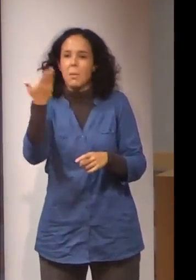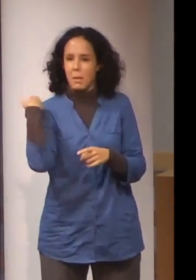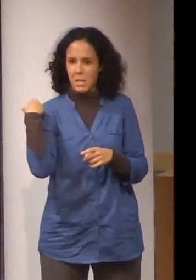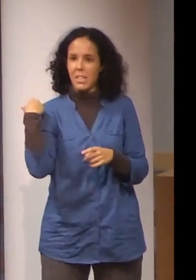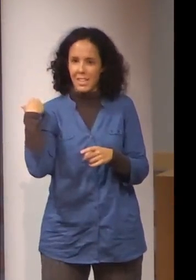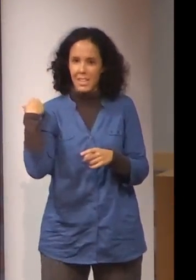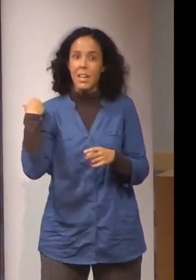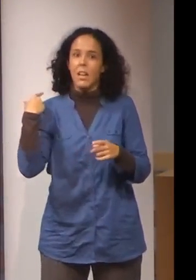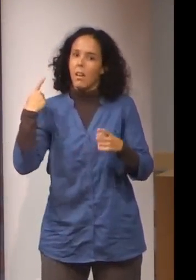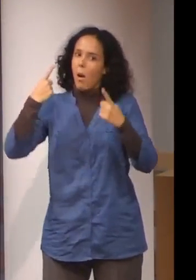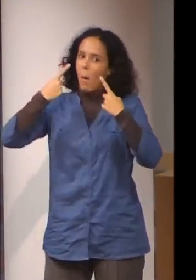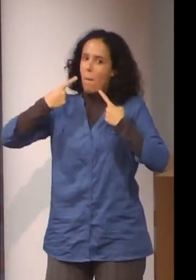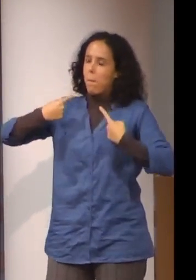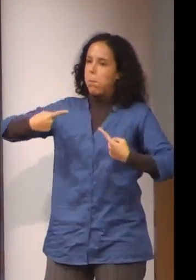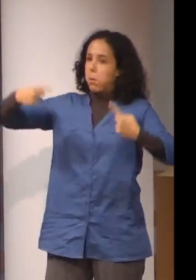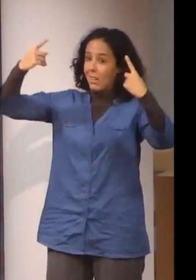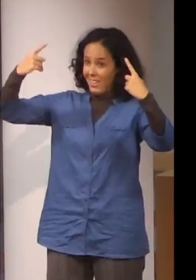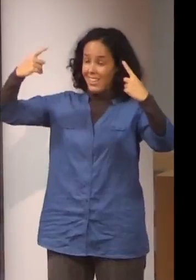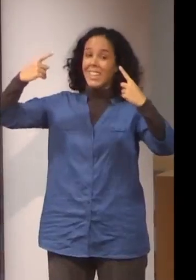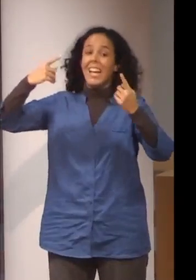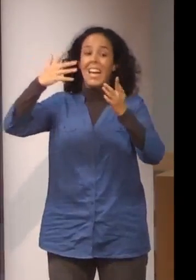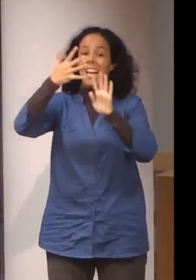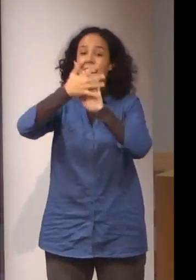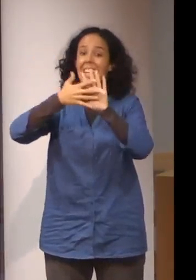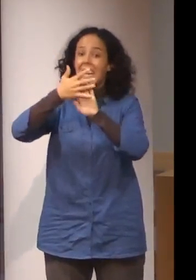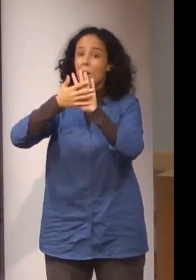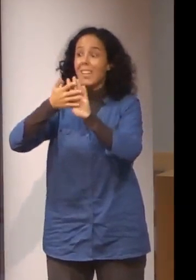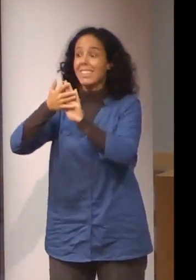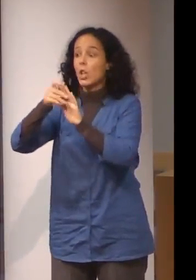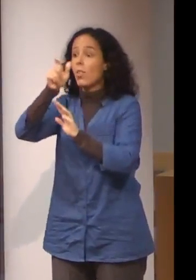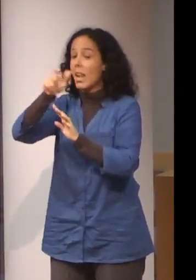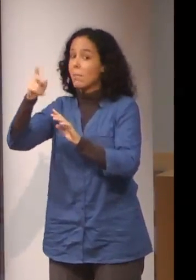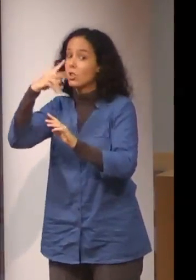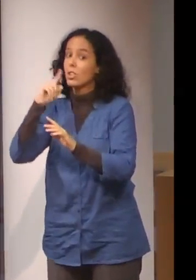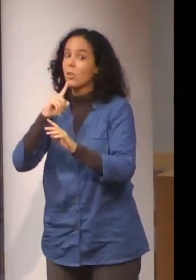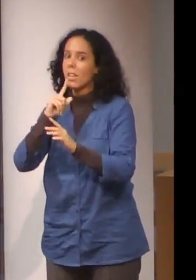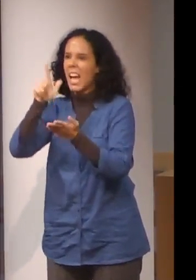comentaros. La semana pasada, por primera vez,